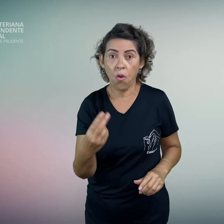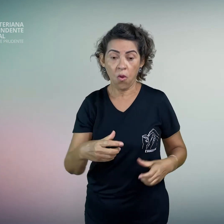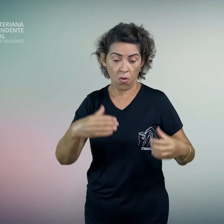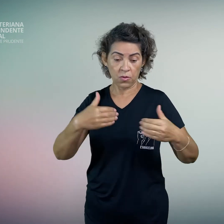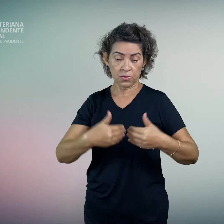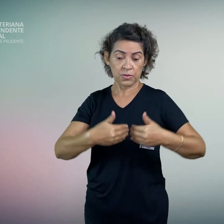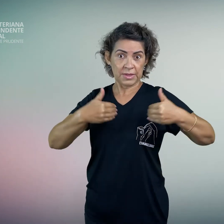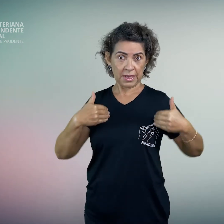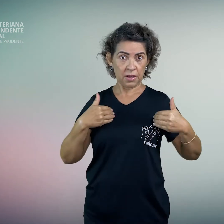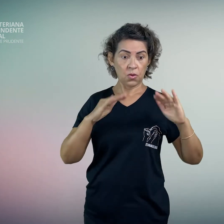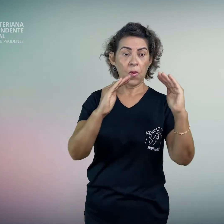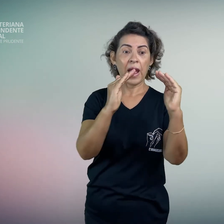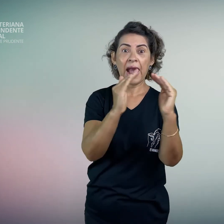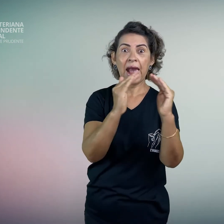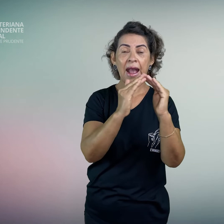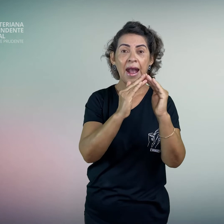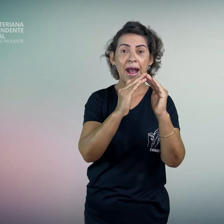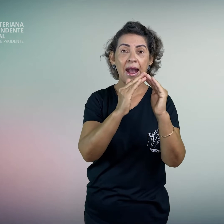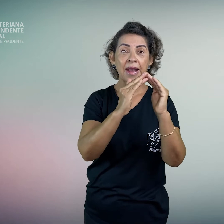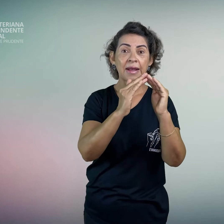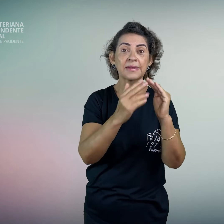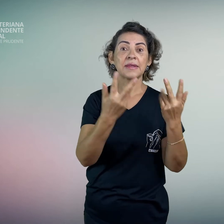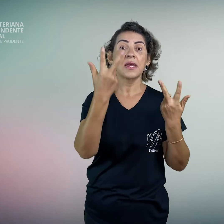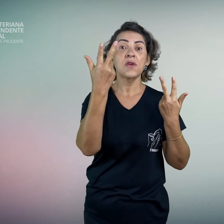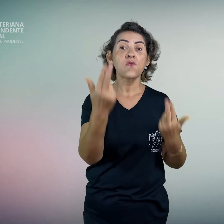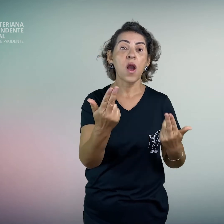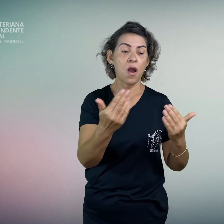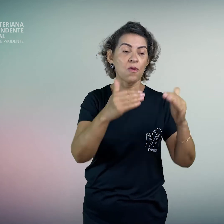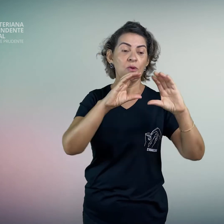de maneira a refletir seu mundo interior.